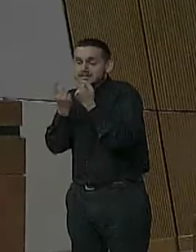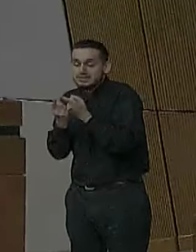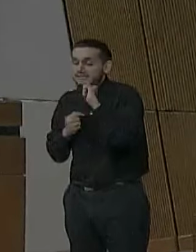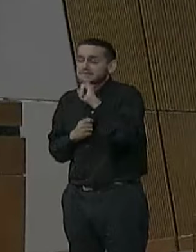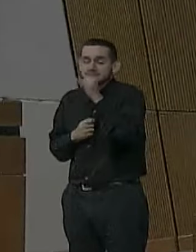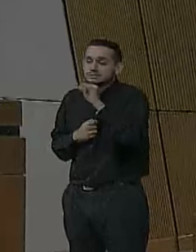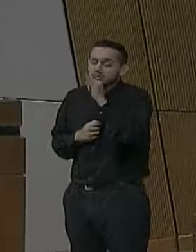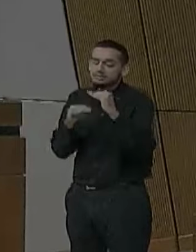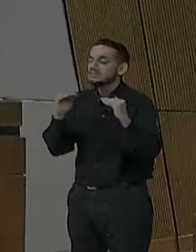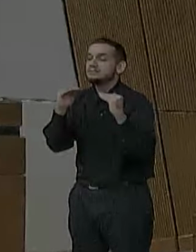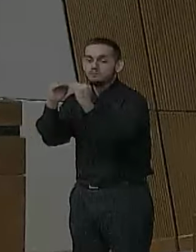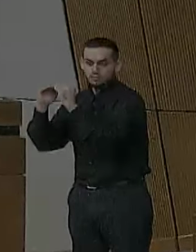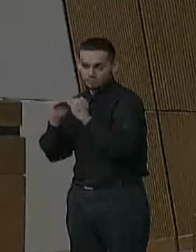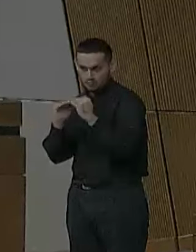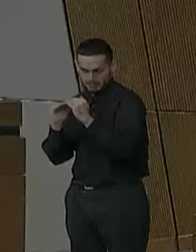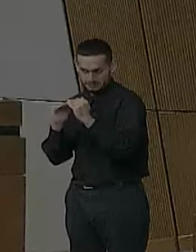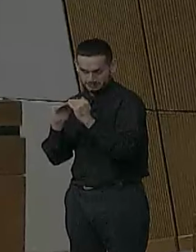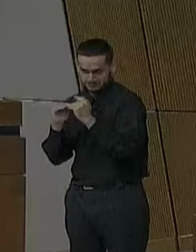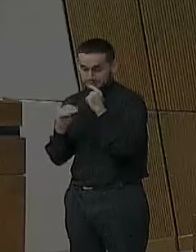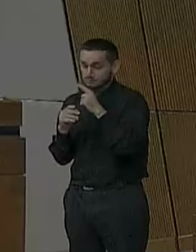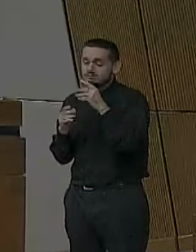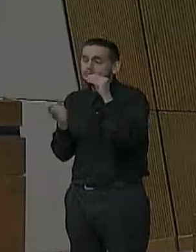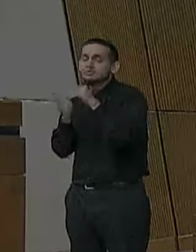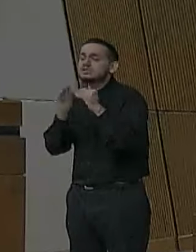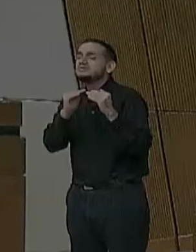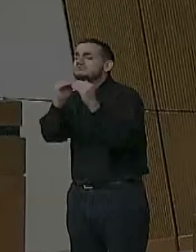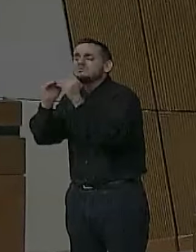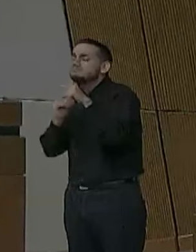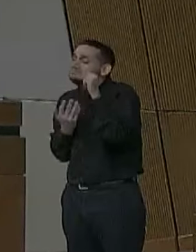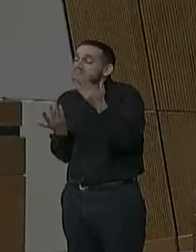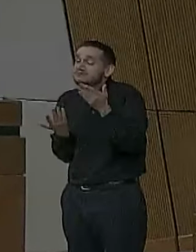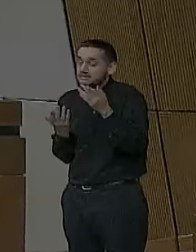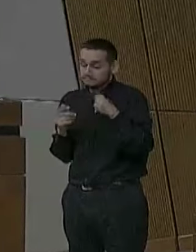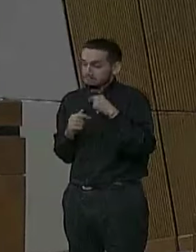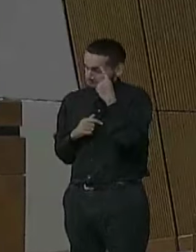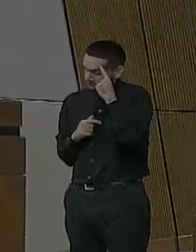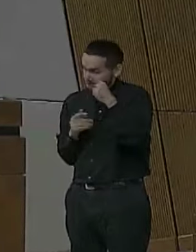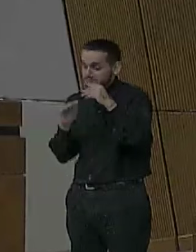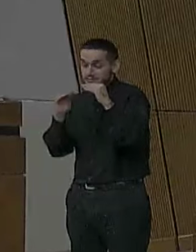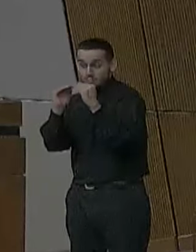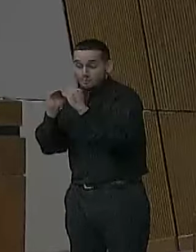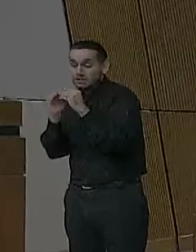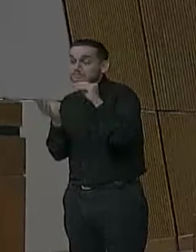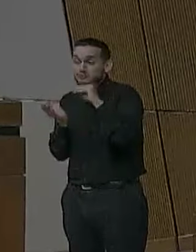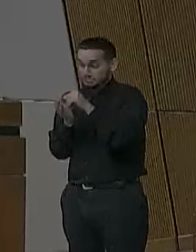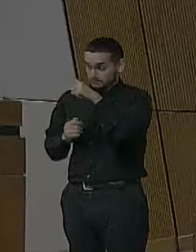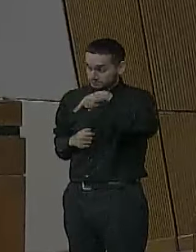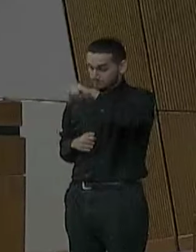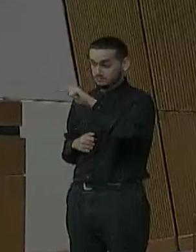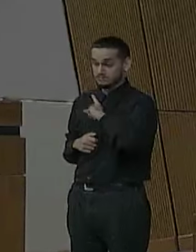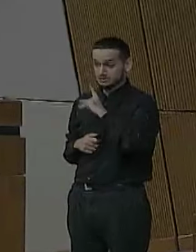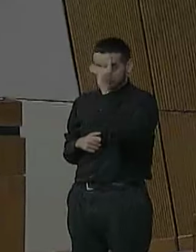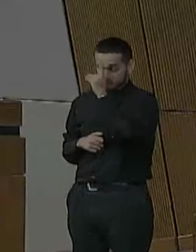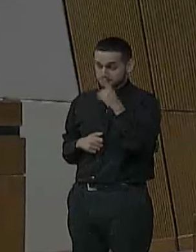la igualdad de condiciones. Y cuando hablamos de igualdad de condiciones, debemos de saber que las personas con discapacidad